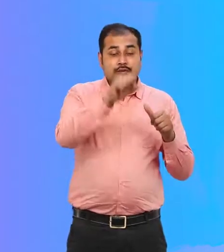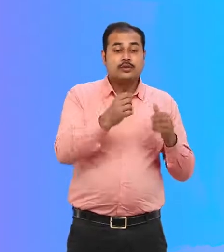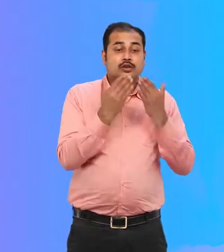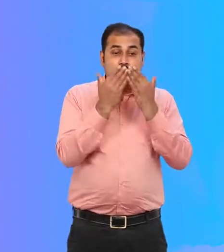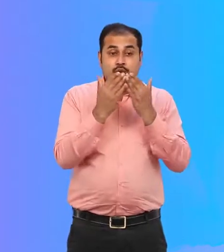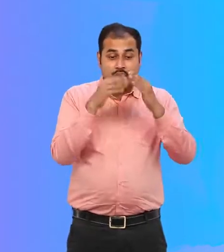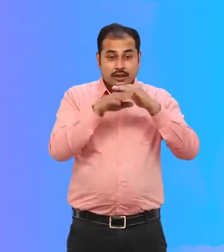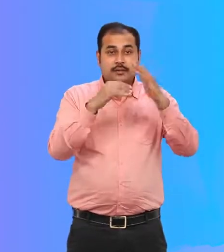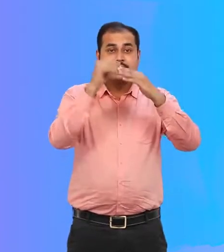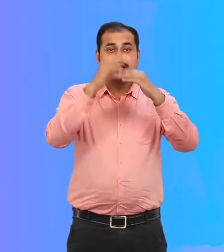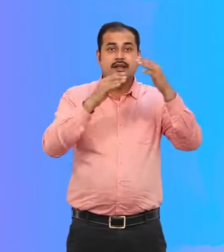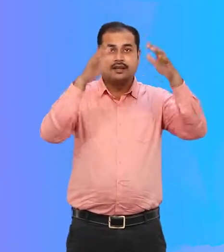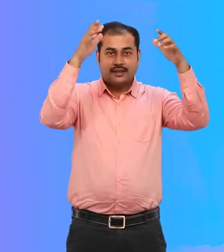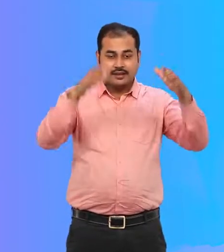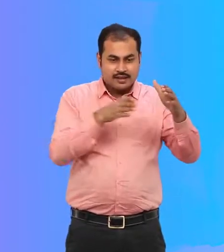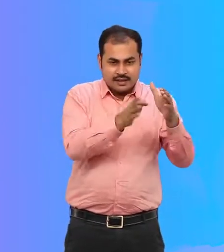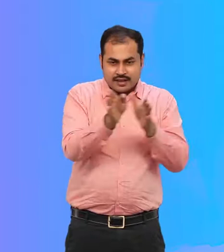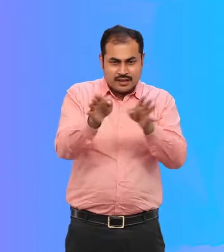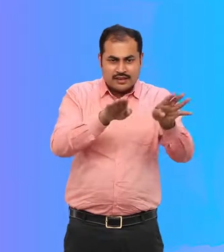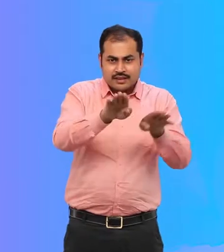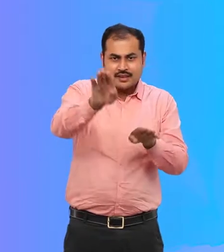90 विद्यालय भवन